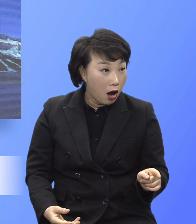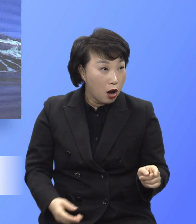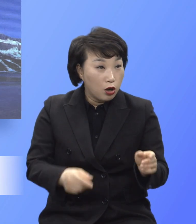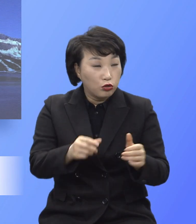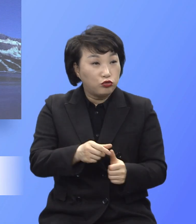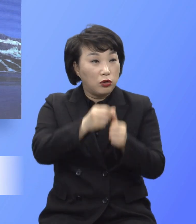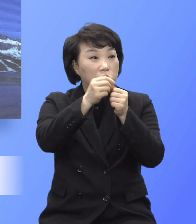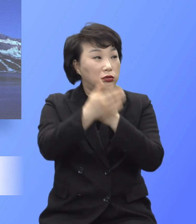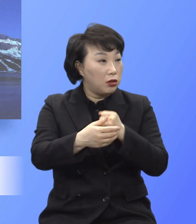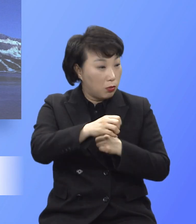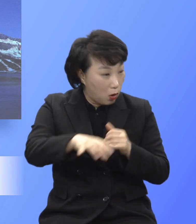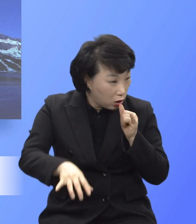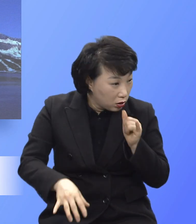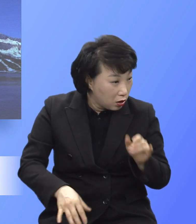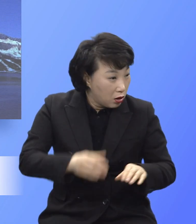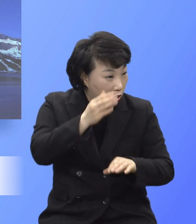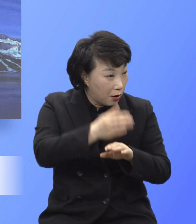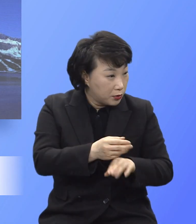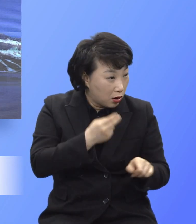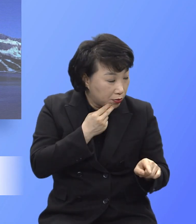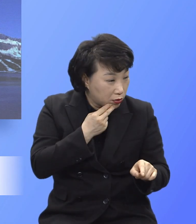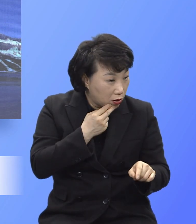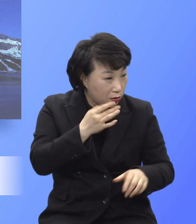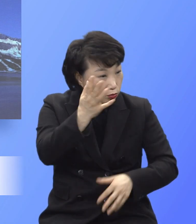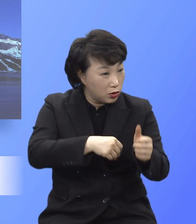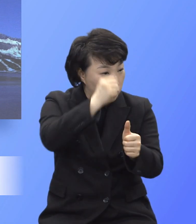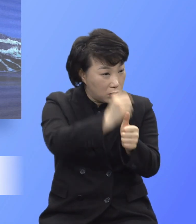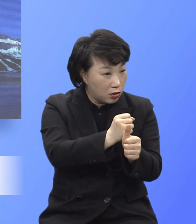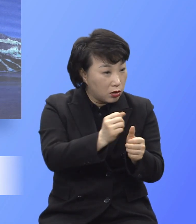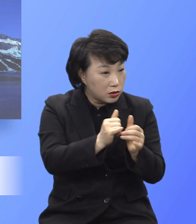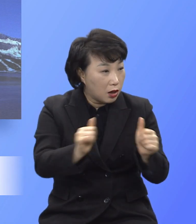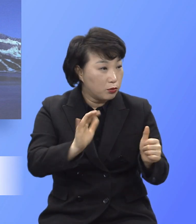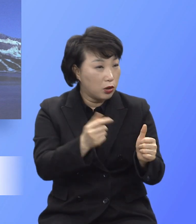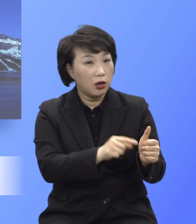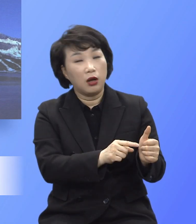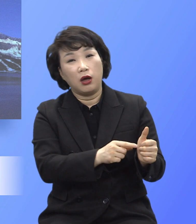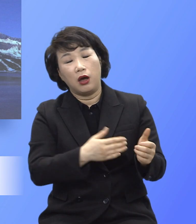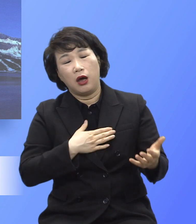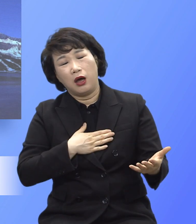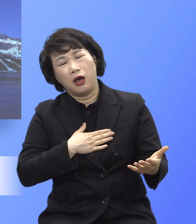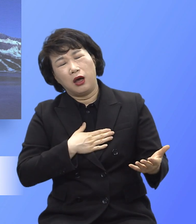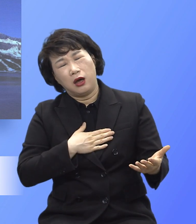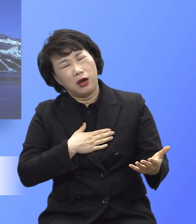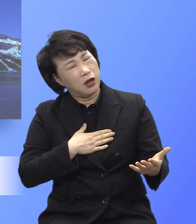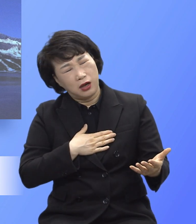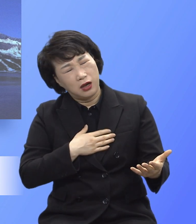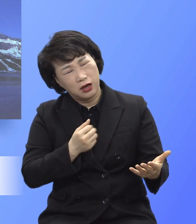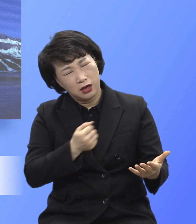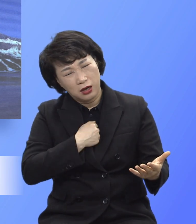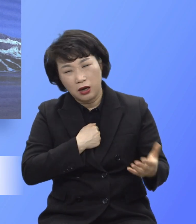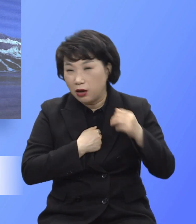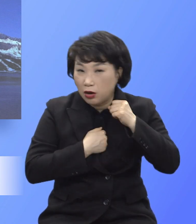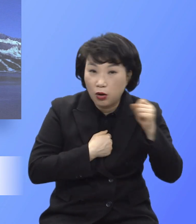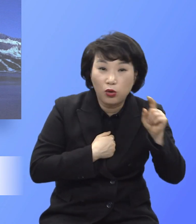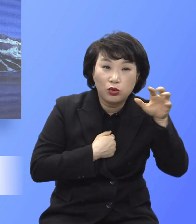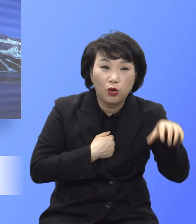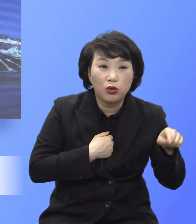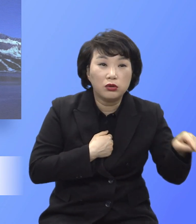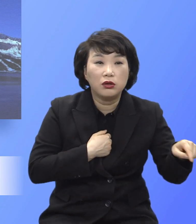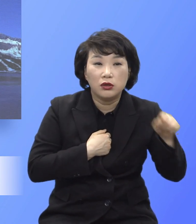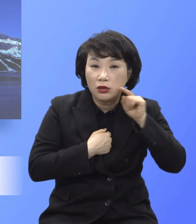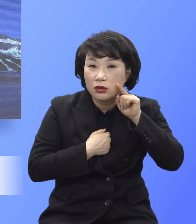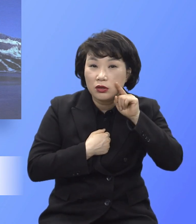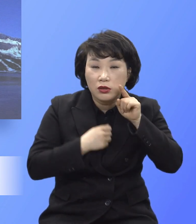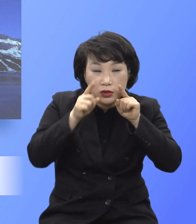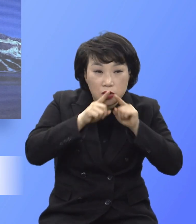구원받은 은혜가 어디야? 나 감사가 화인 맞은 인간이 돼버리고 말아버리는 거야. 어디로 끌려가느냐?